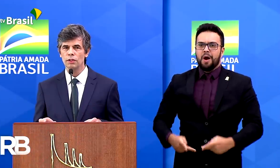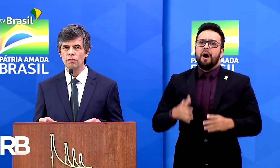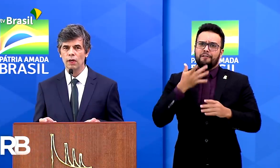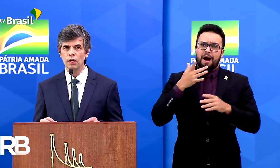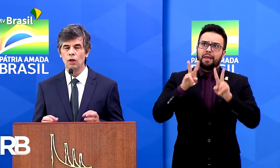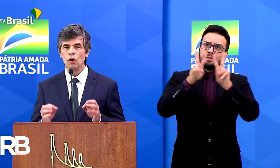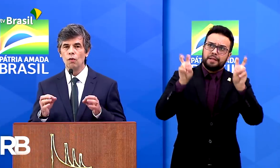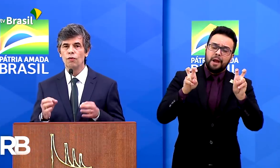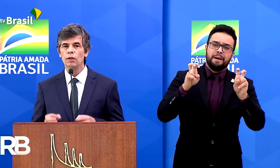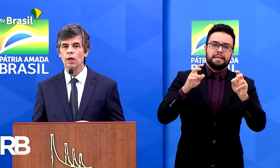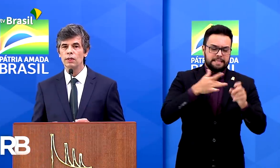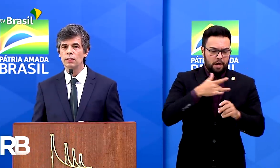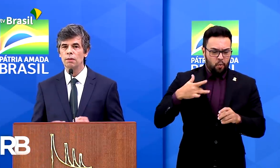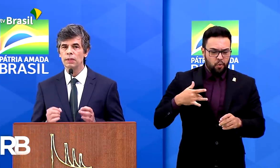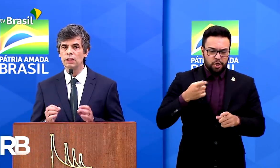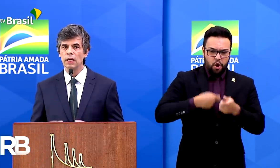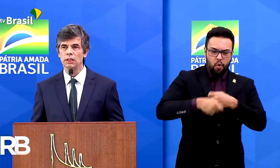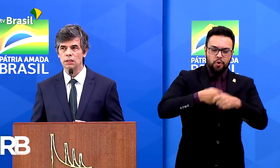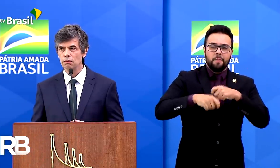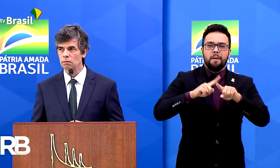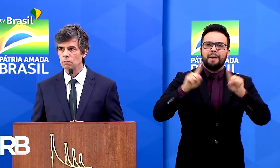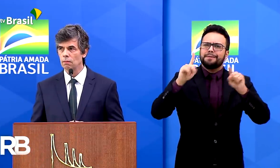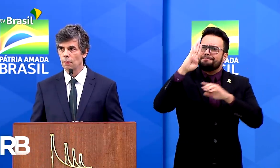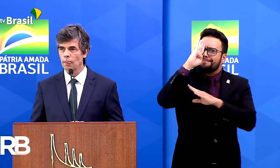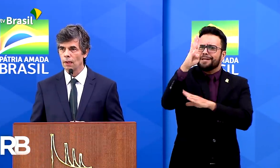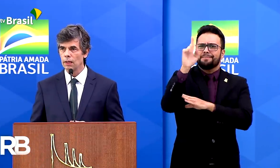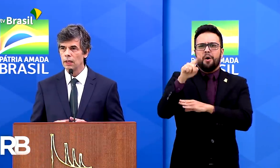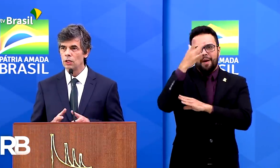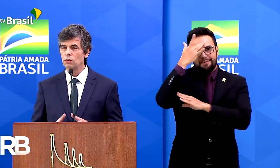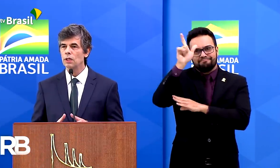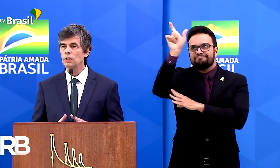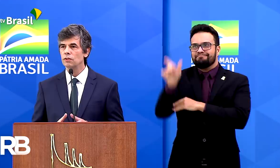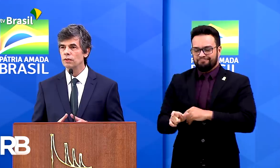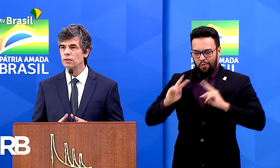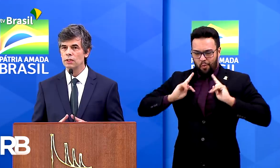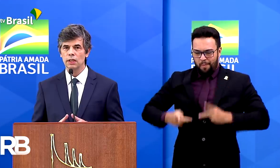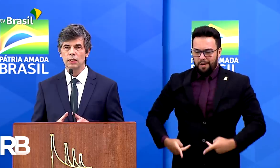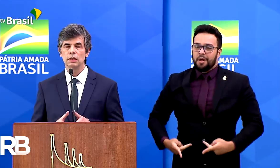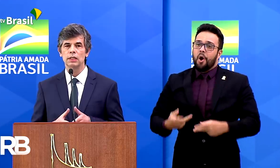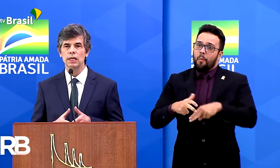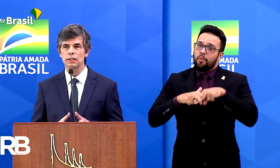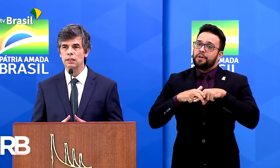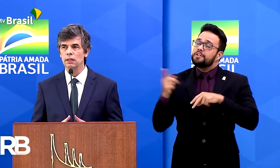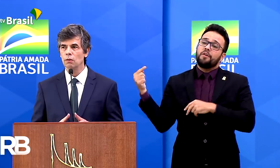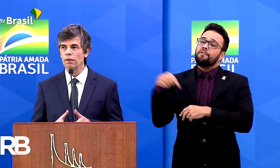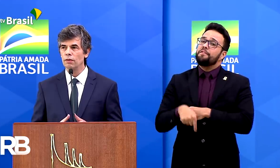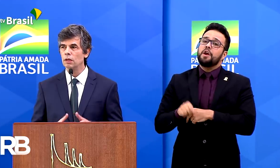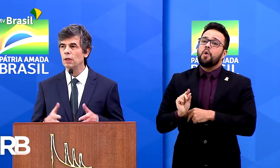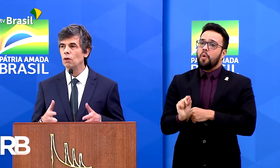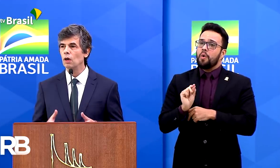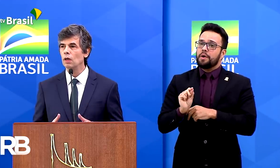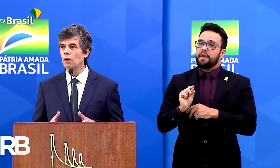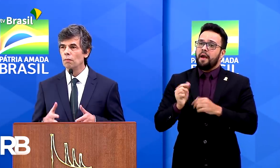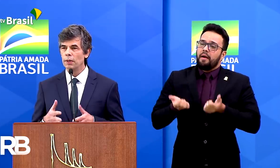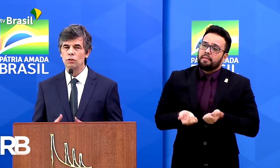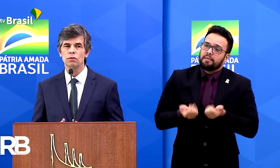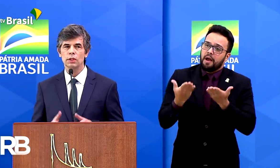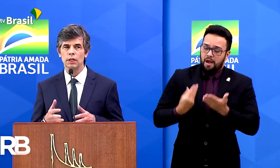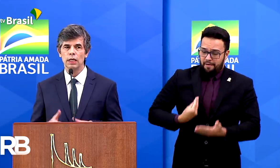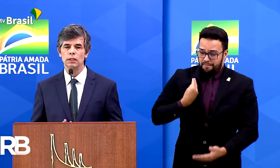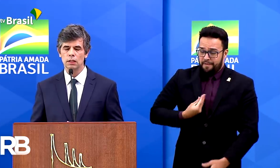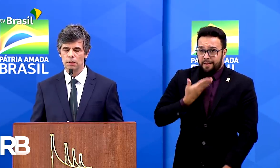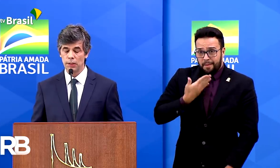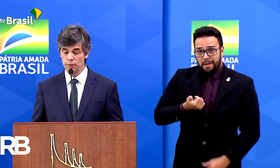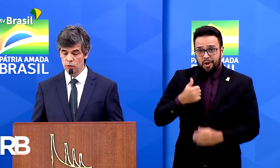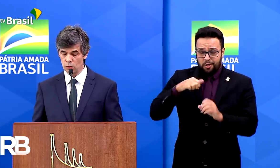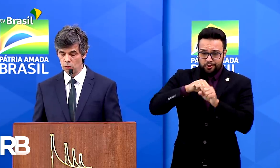não importa o que você fala, o final é sempre gente. E é isso que a gente vem fazer aqui, trazer uma vida melhor para